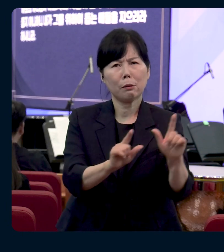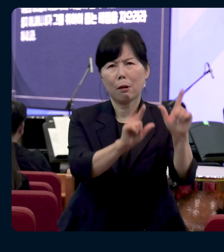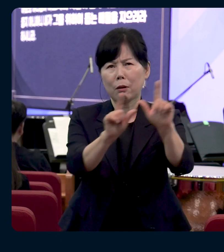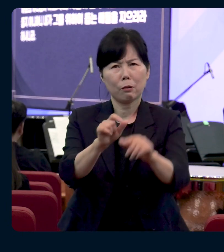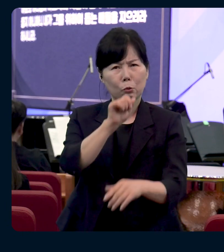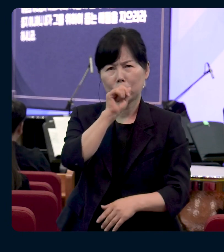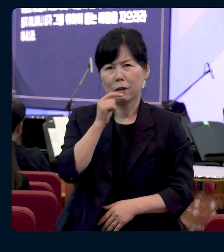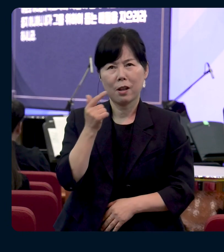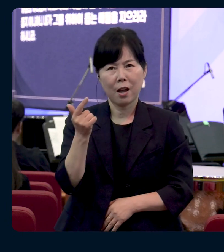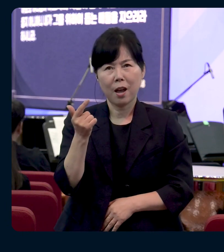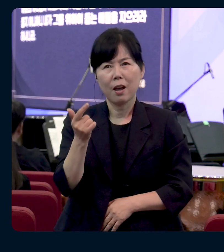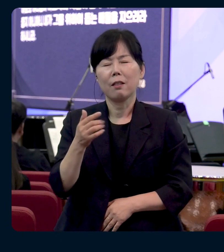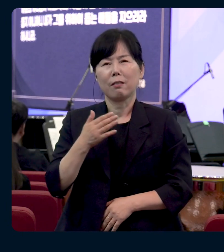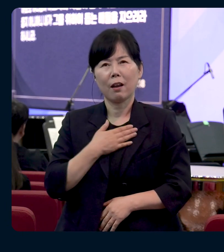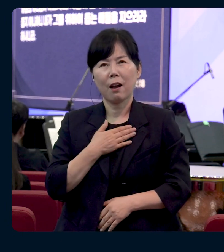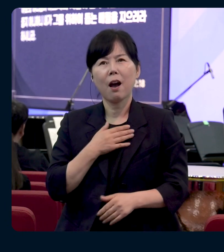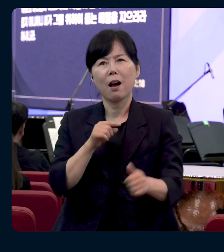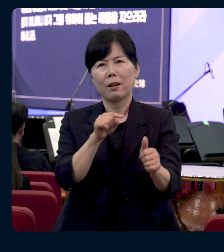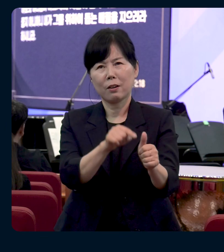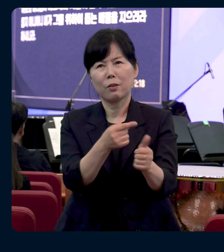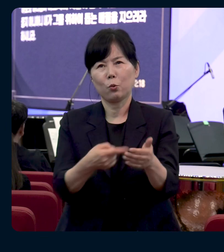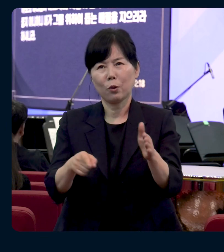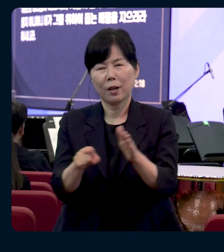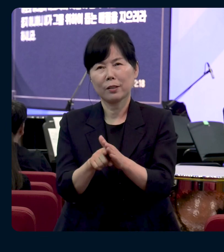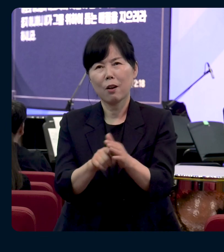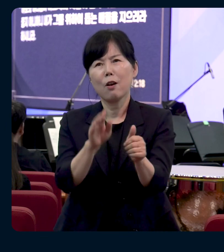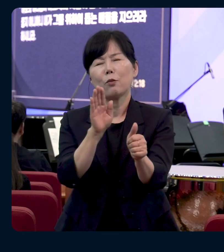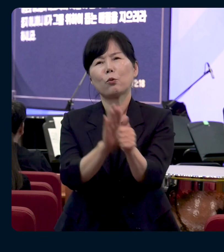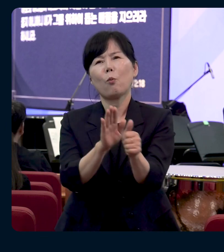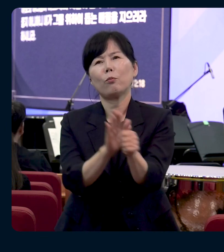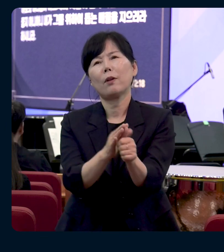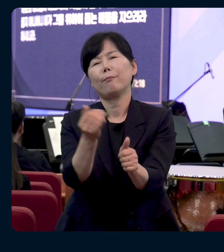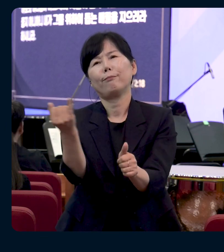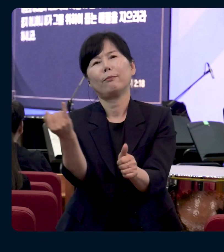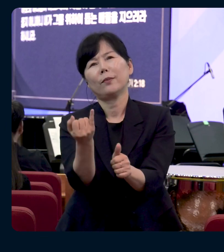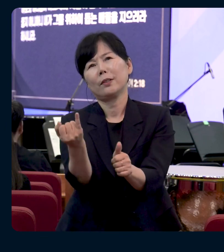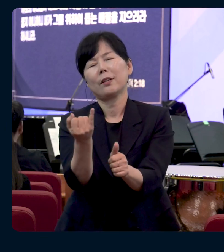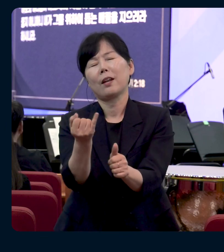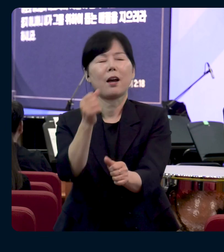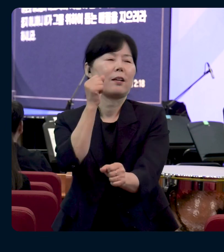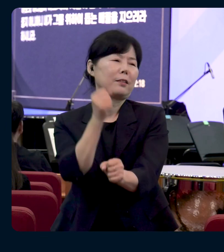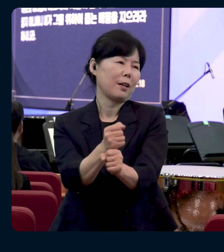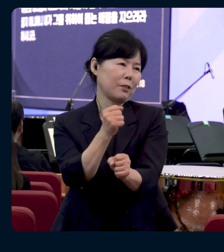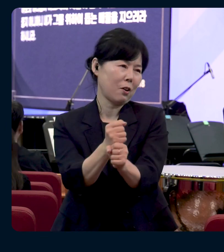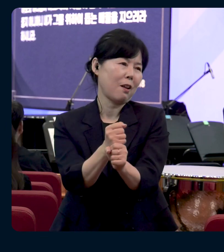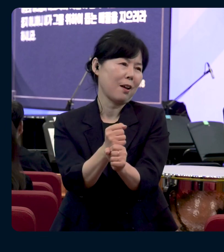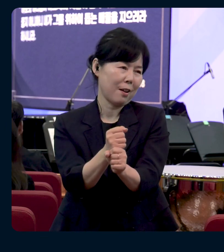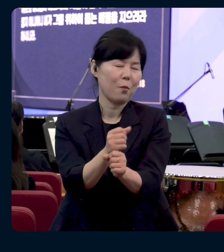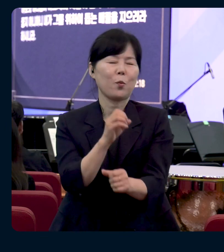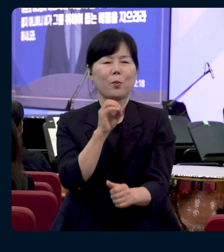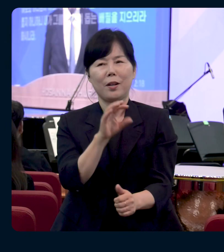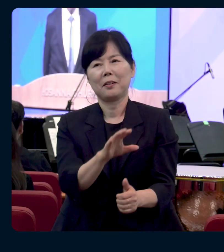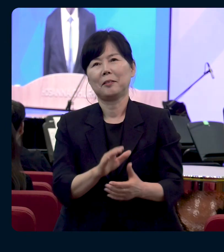것이 좋지 아니하니 내가 그를 위하여 돕는 배필을 지으리라